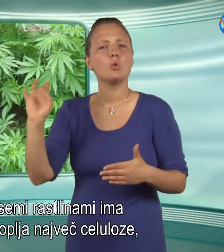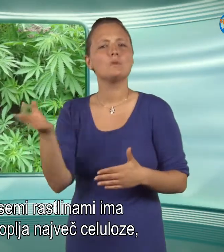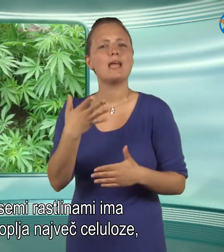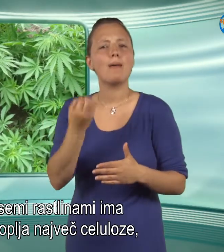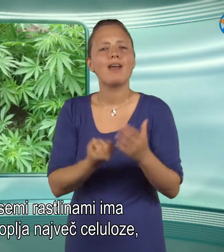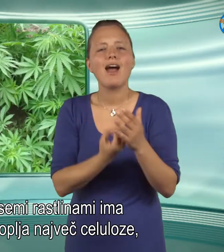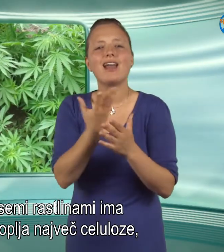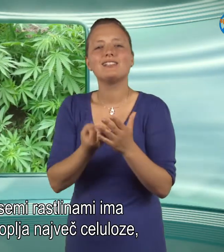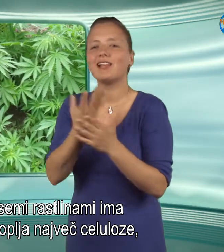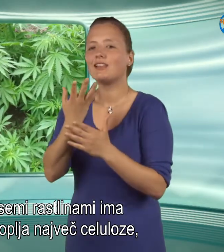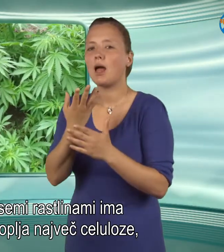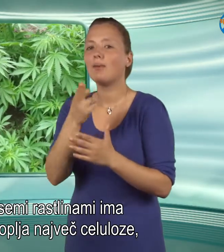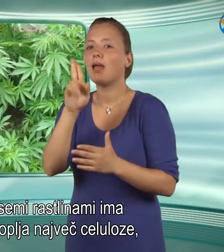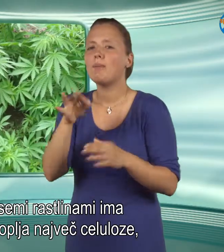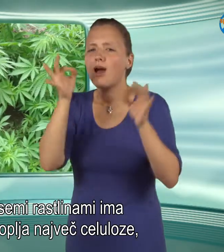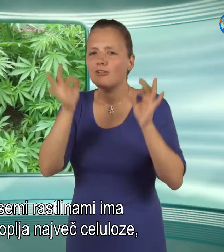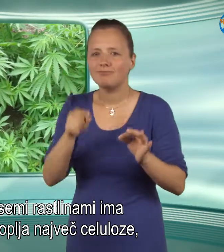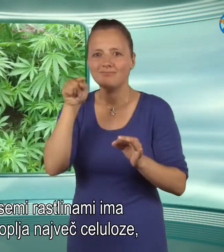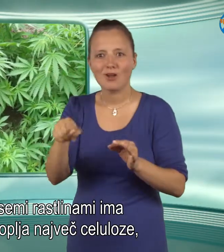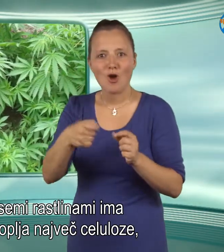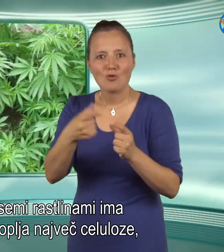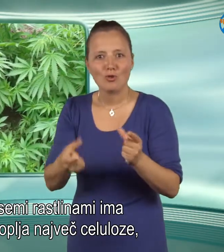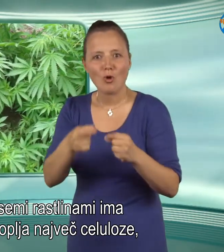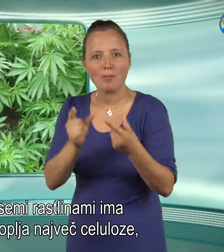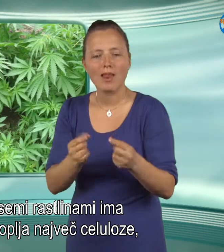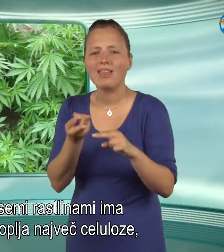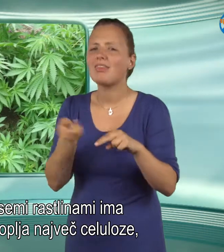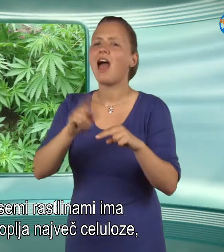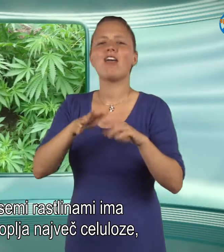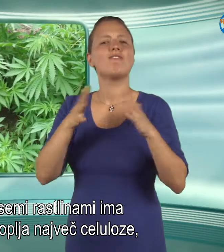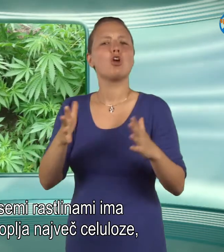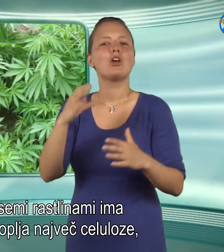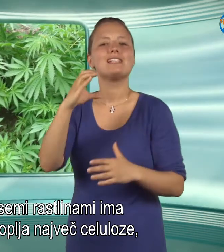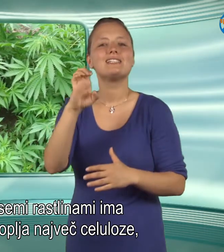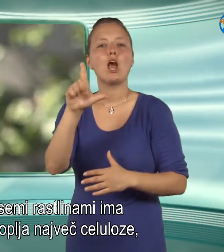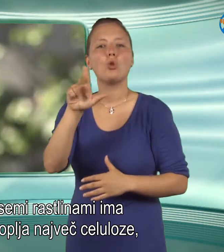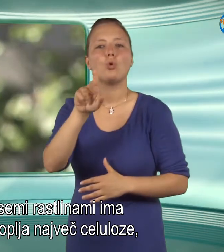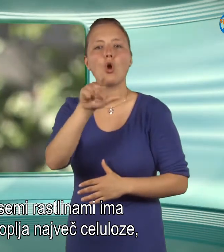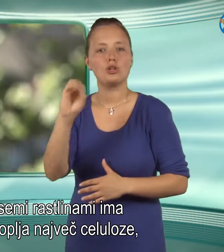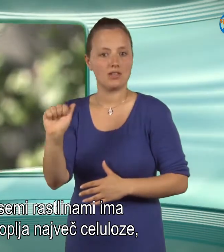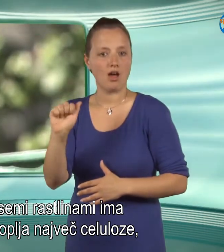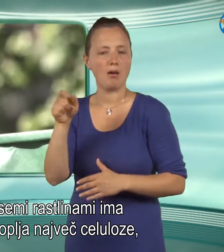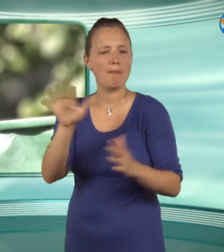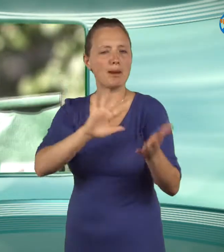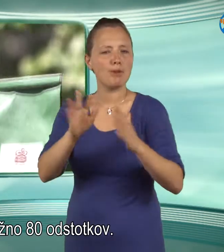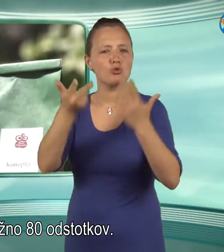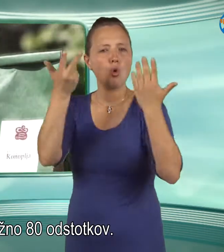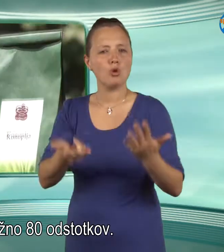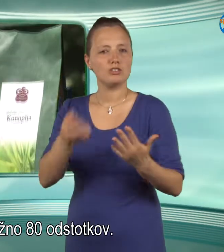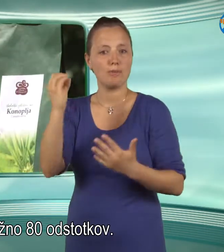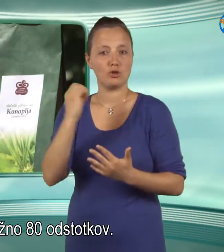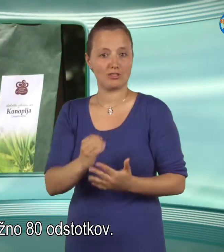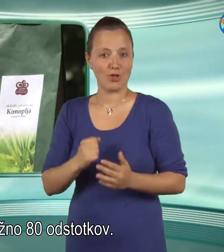Med vsemi rastlinami ima prav konoplja največ celuloze, približno 80%.